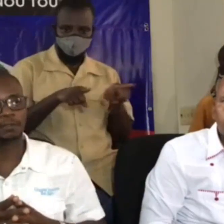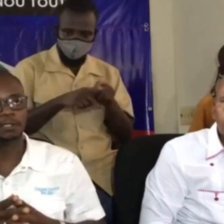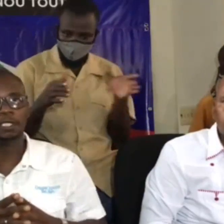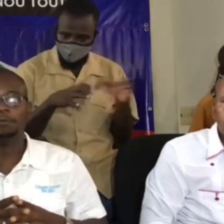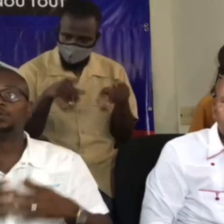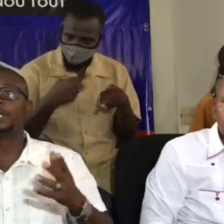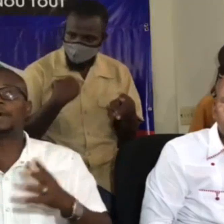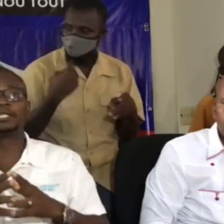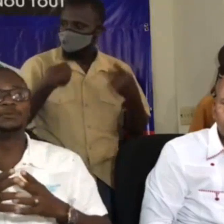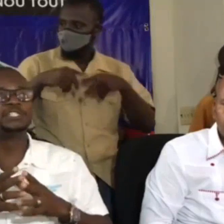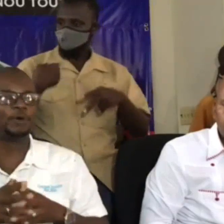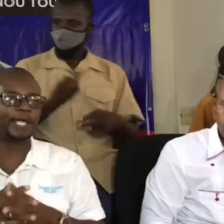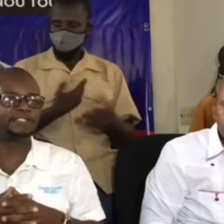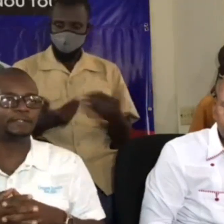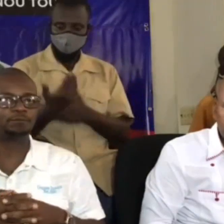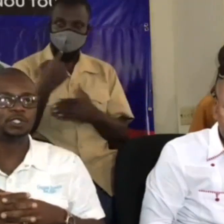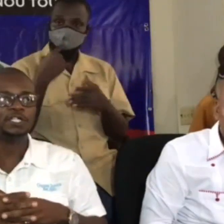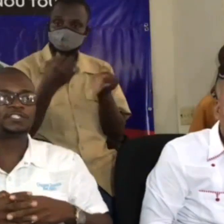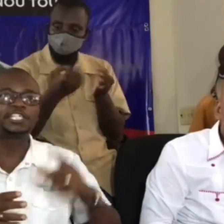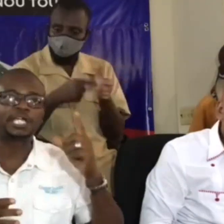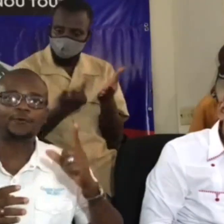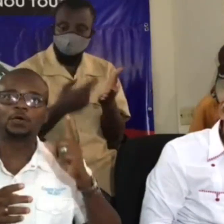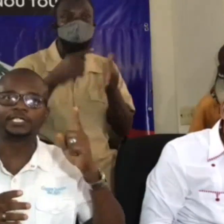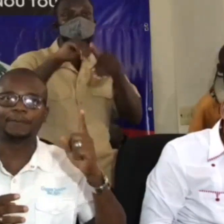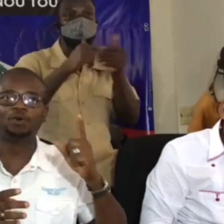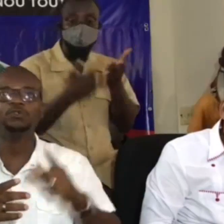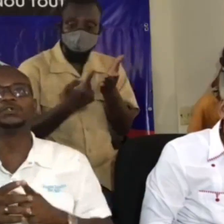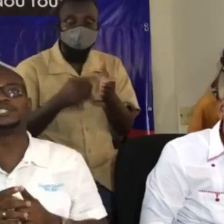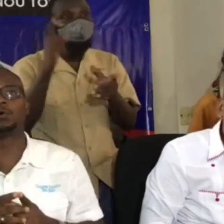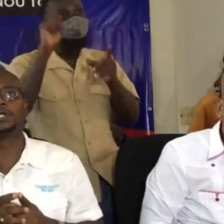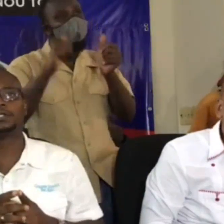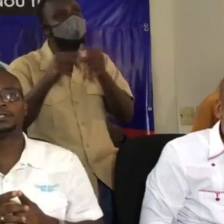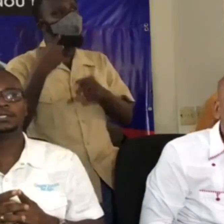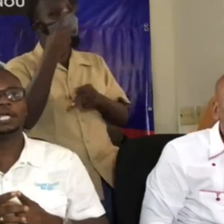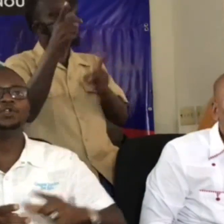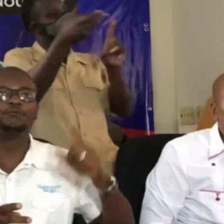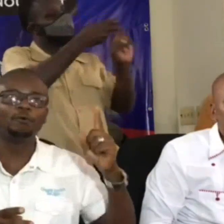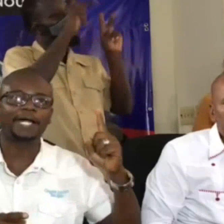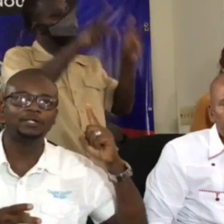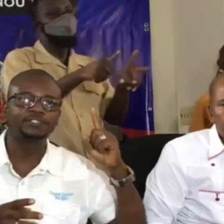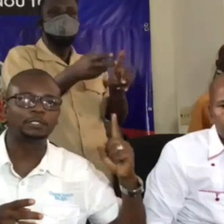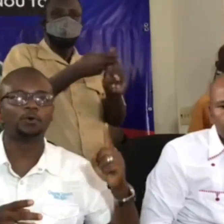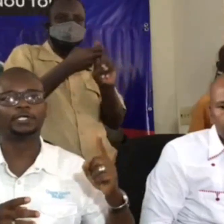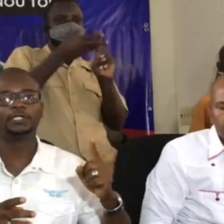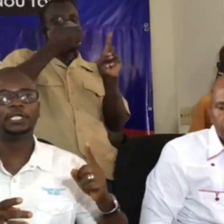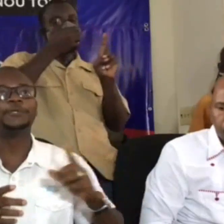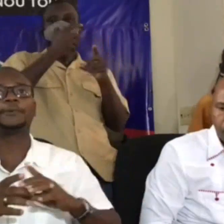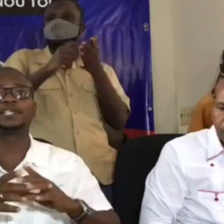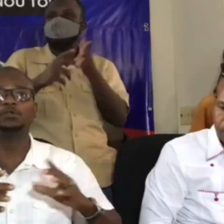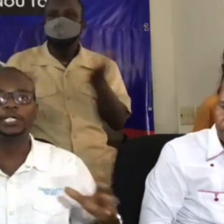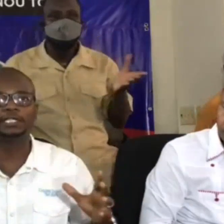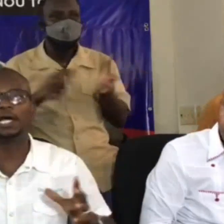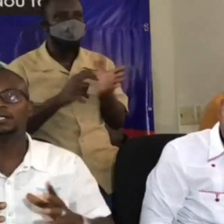gauche. Mais nous venons à matin pour nous dire pas ici. Si chaque fois qu'on kidnappe, on nous dit coin, et puis nous faisons bagaille dans un petit coin, et